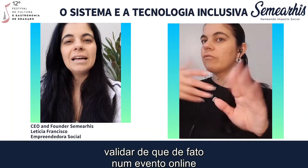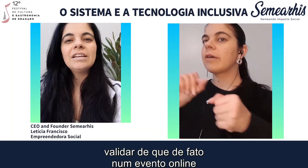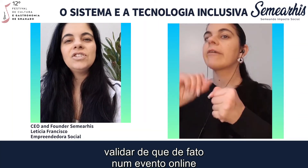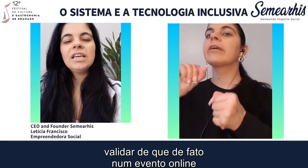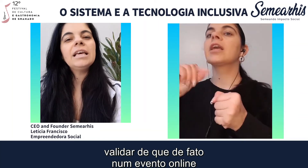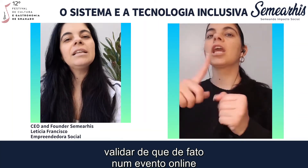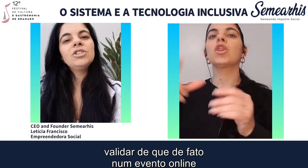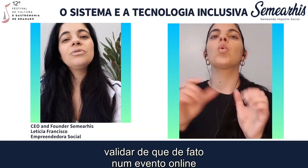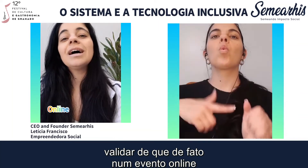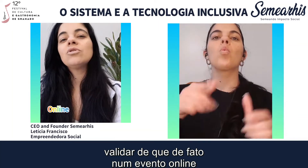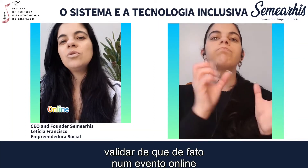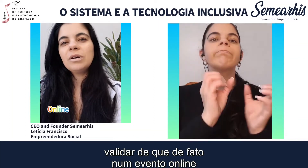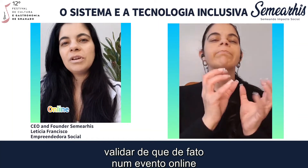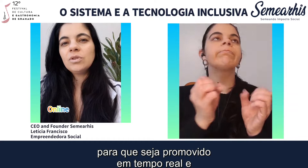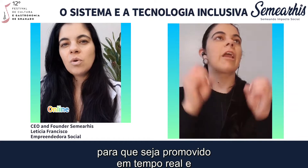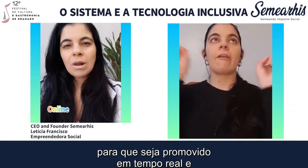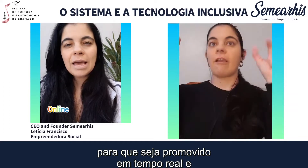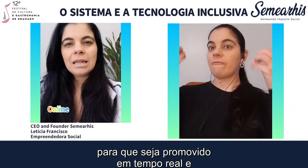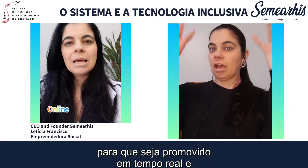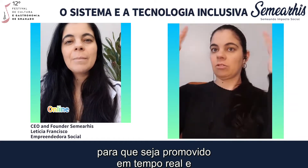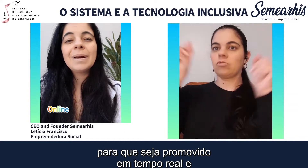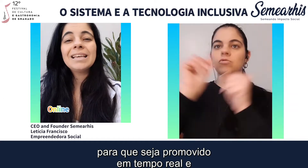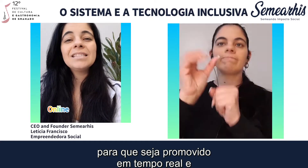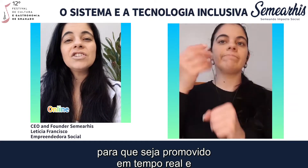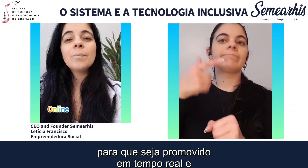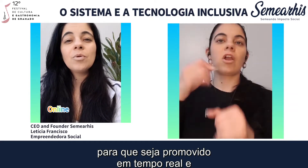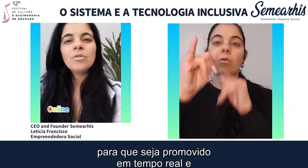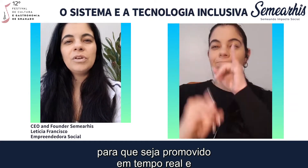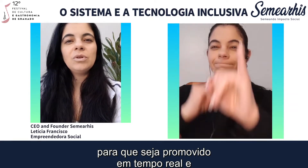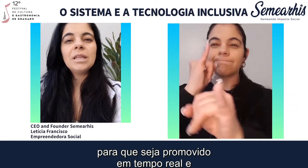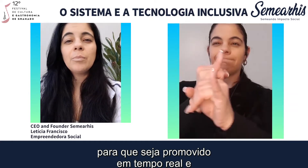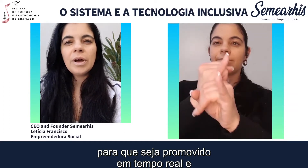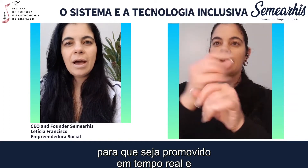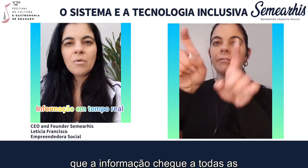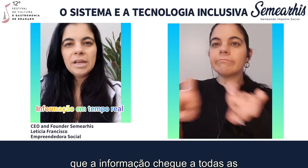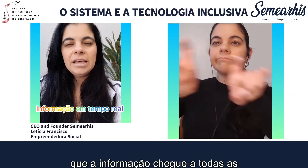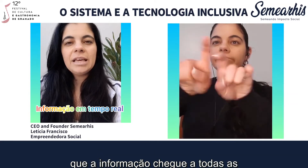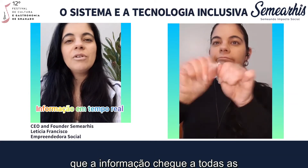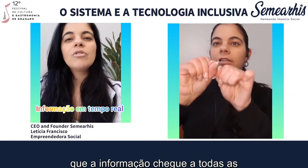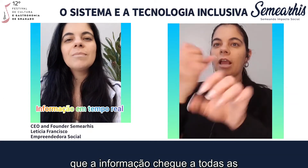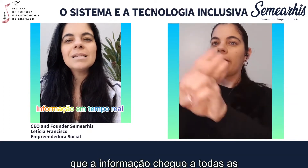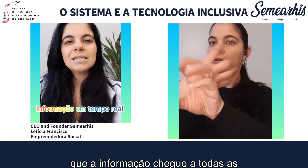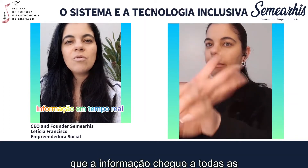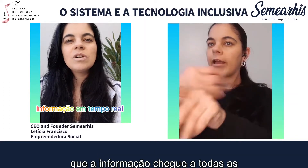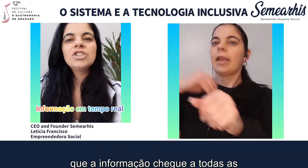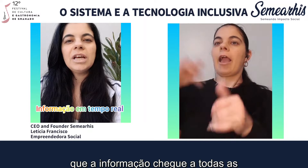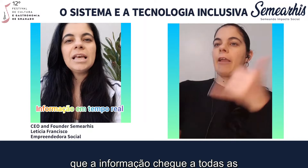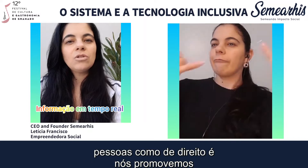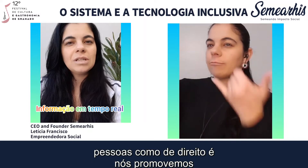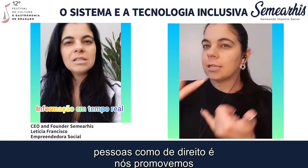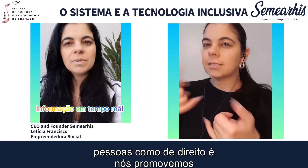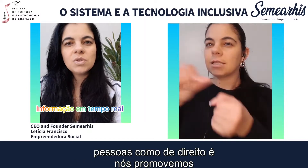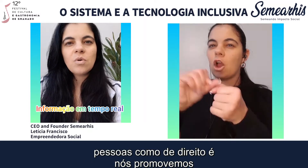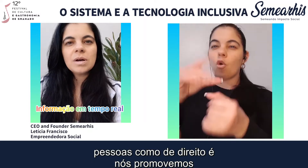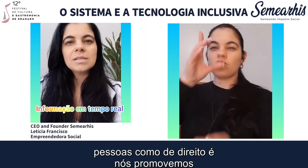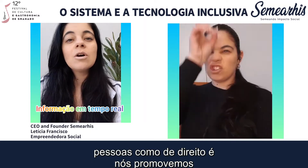validar de que, de fato, num evento online, para que seja promovido em tempo real e que a informação chegue a